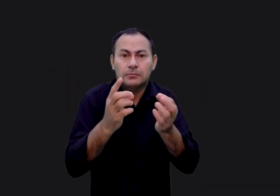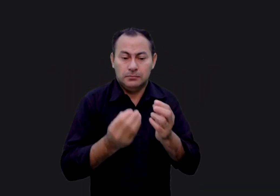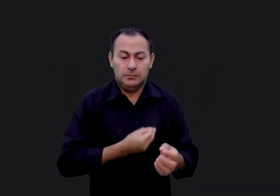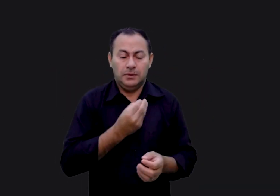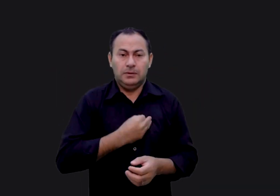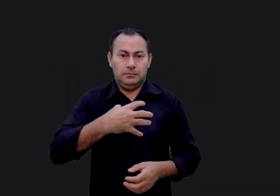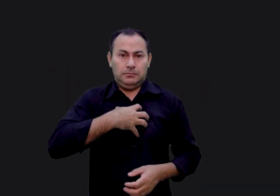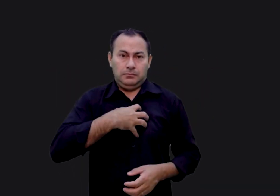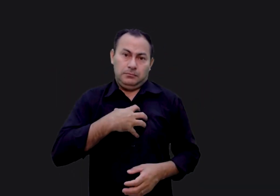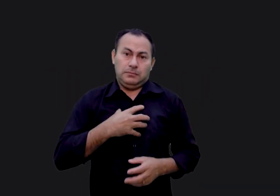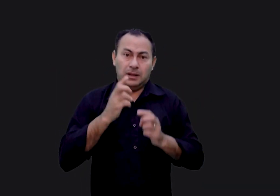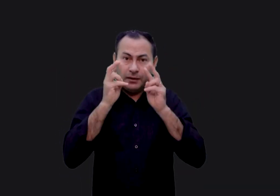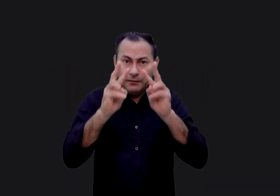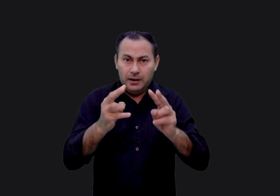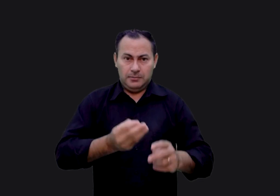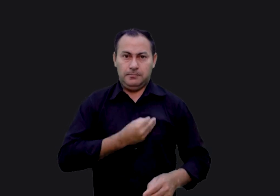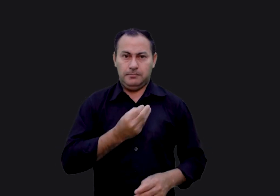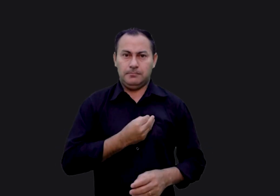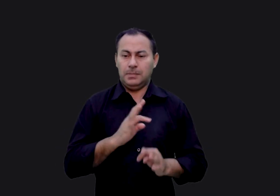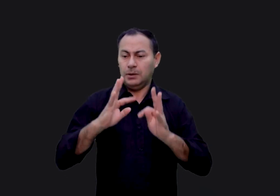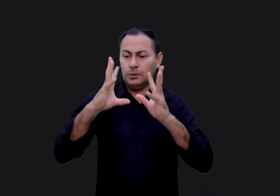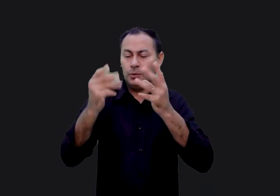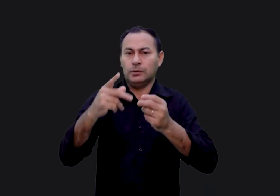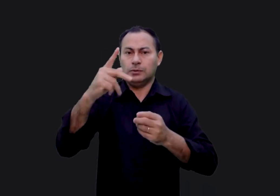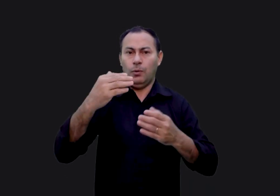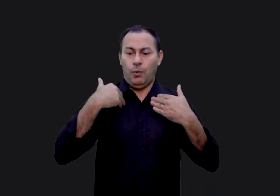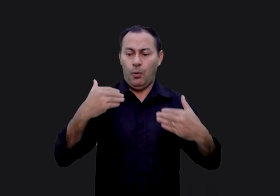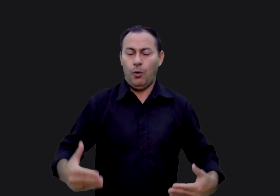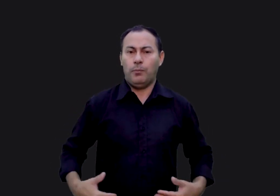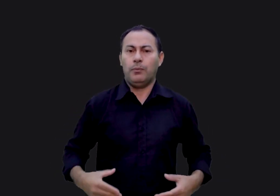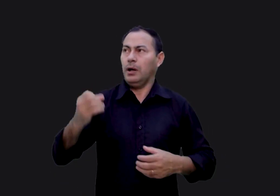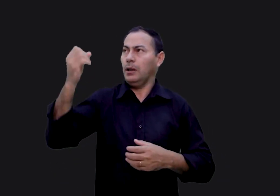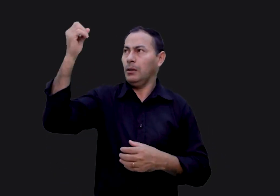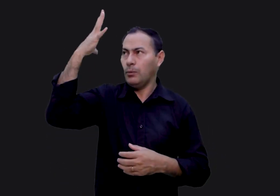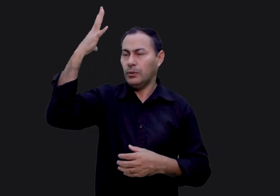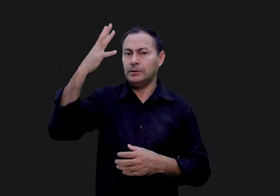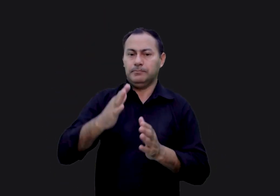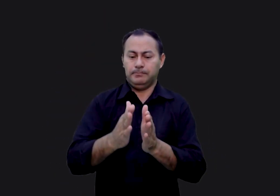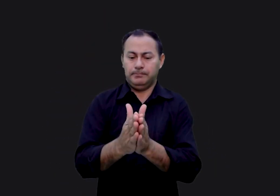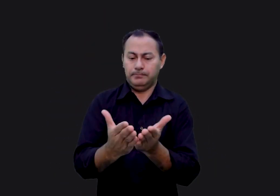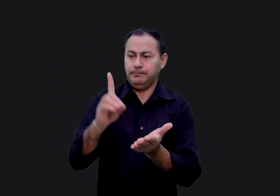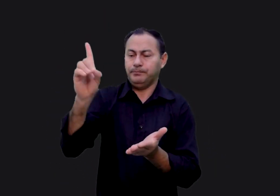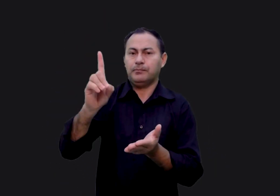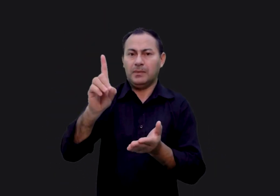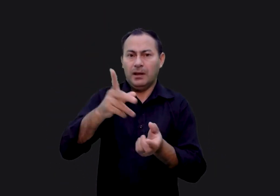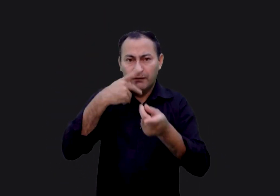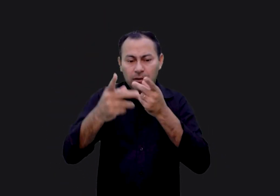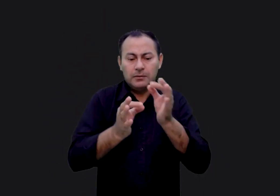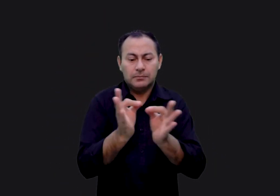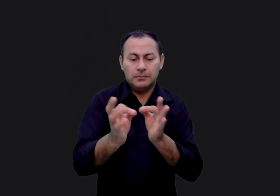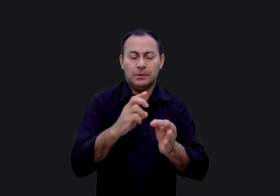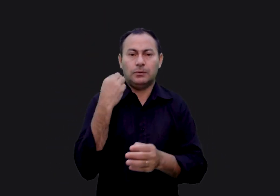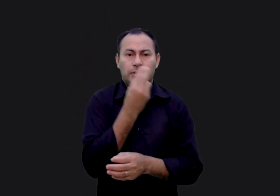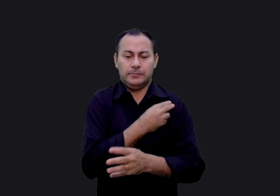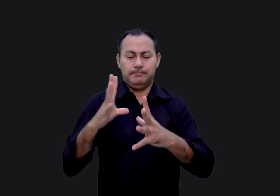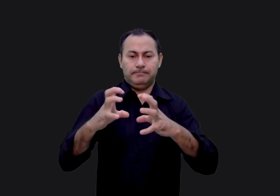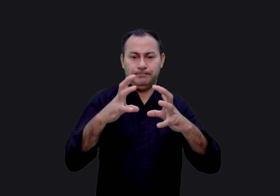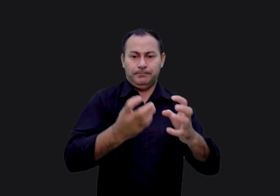você vive da maneira como enxerga a vida, todo o seu corpo será cheio de luz. As Escrituras dizem que podemos resolver nossos conflitos